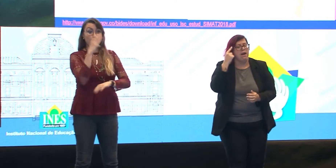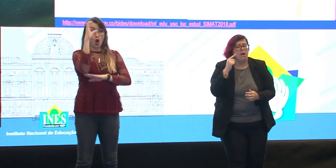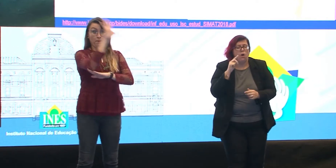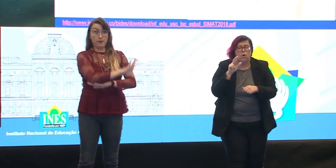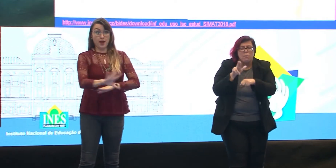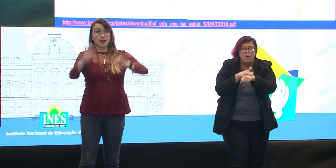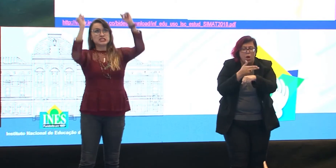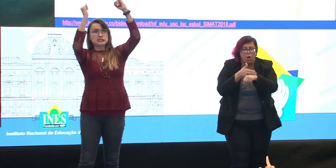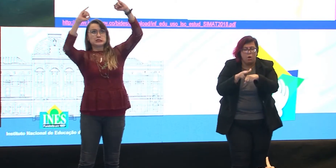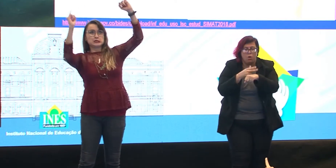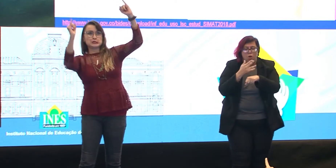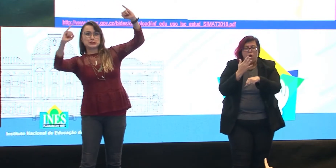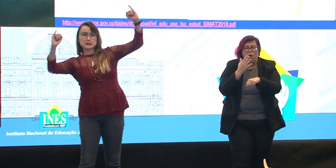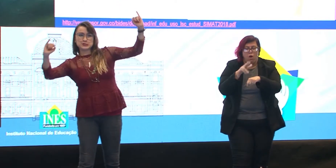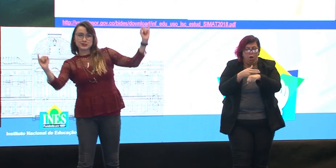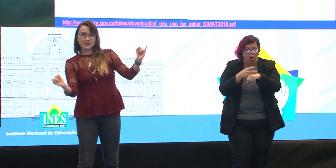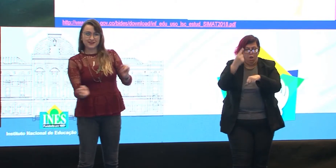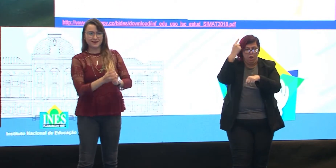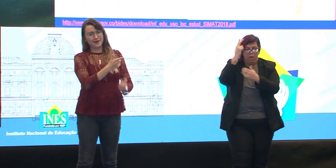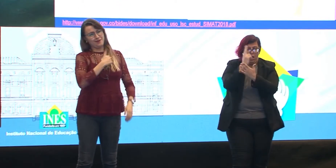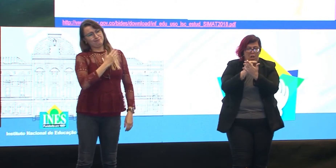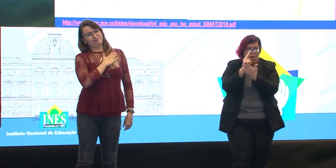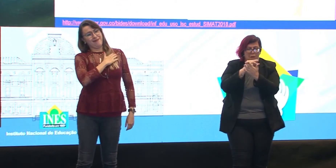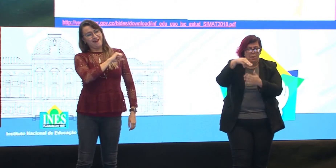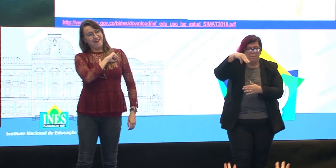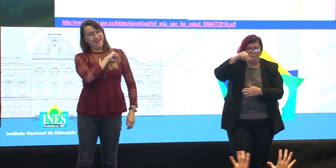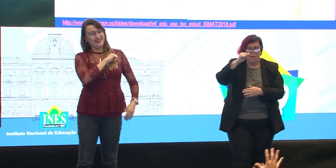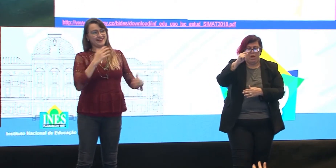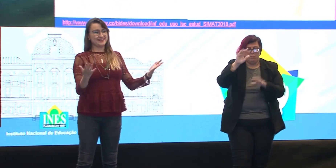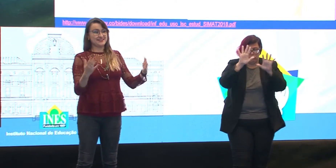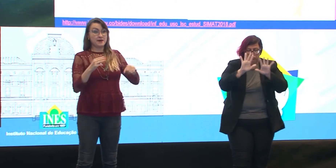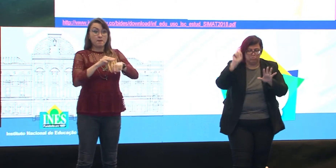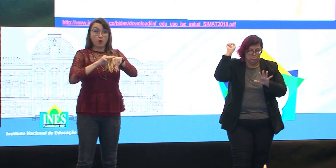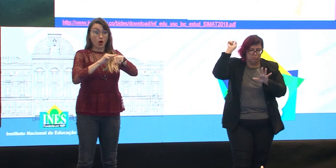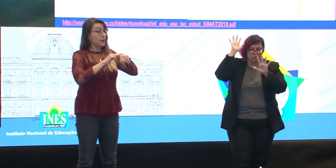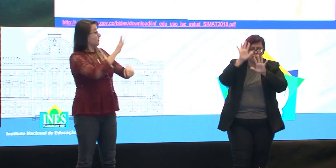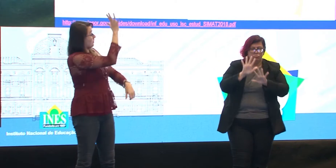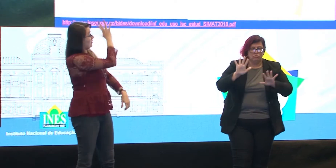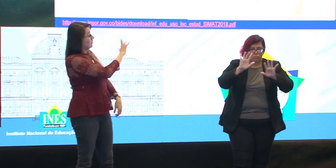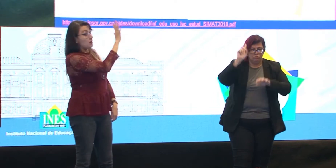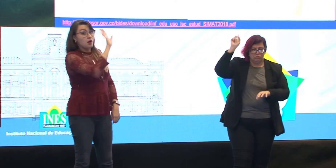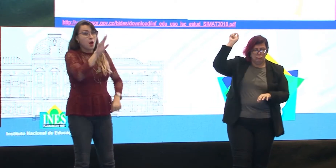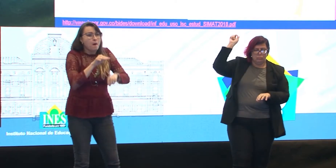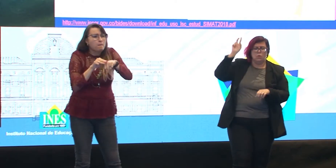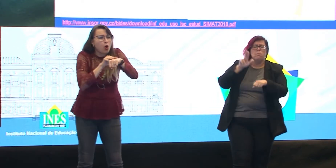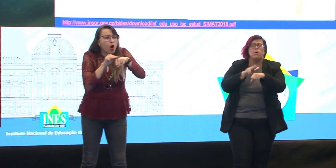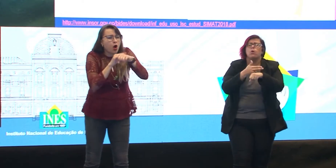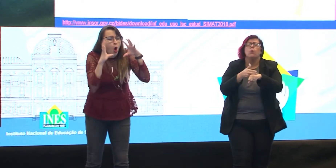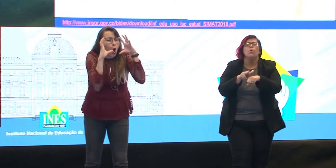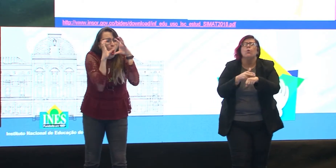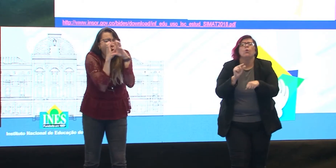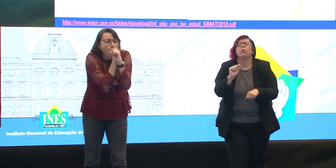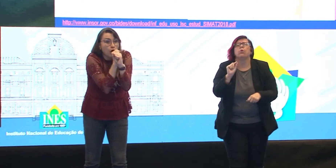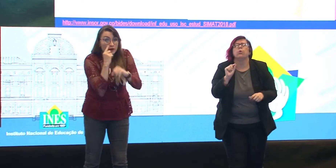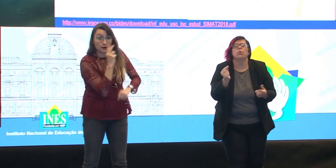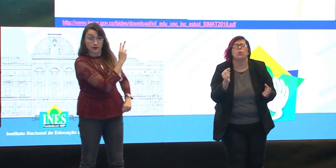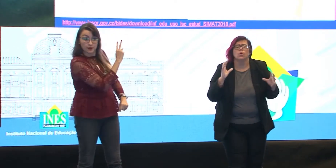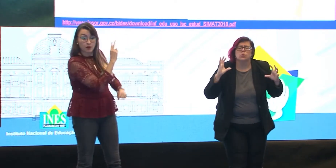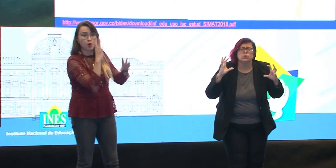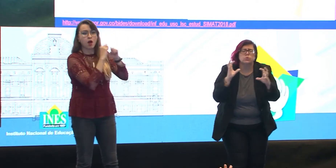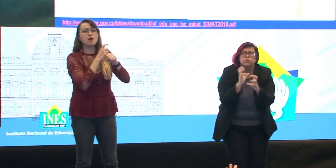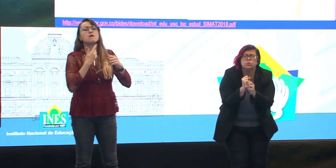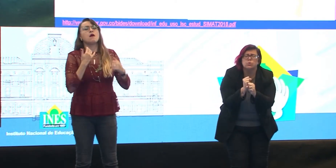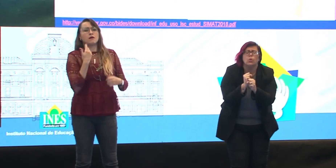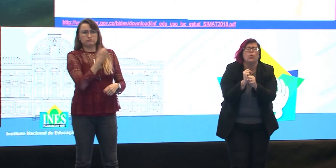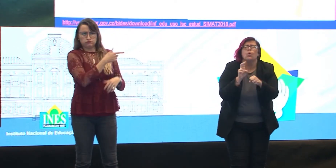Em marrom escuro, aqui é o mapa da Colômbia, tá? Esse tracejado. Meu país, meu país